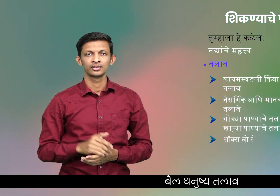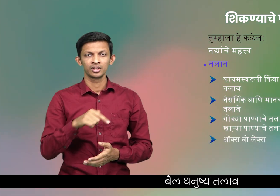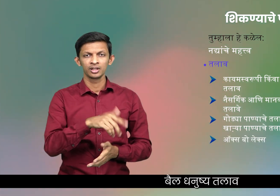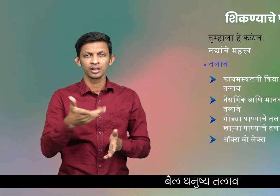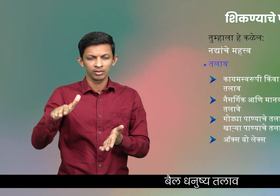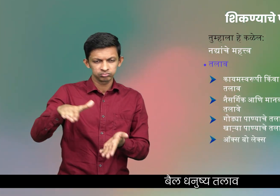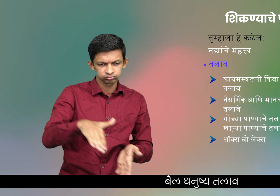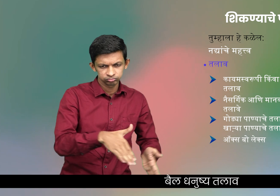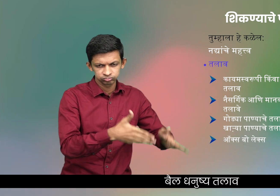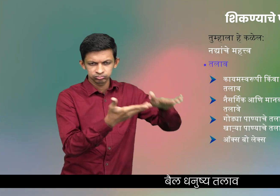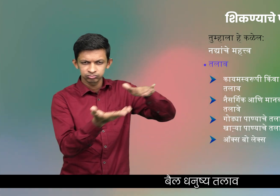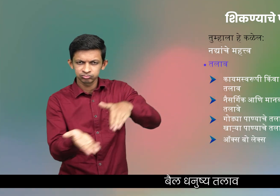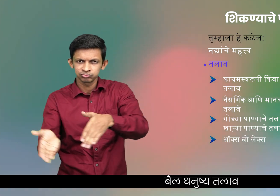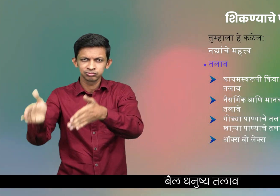बैल धनुष्य तलाव.